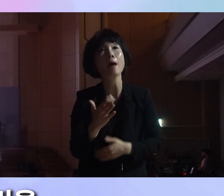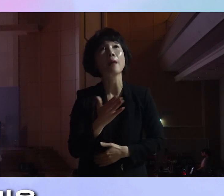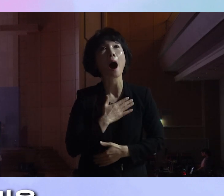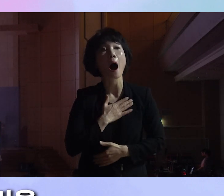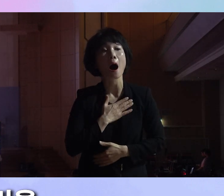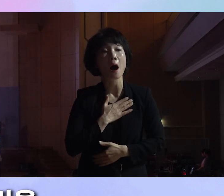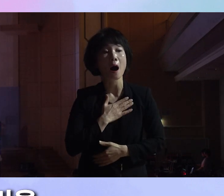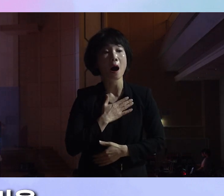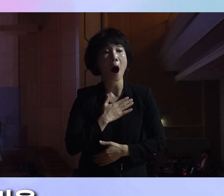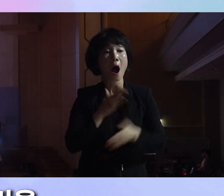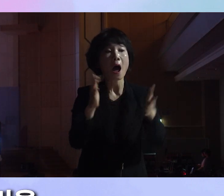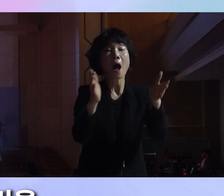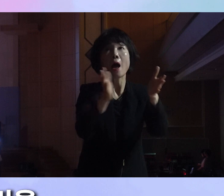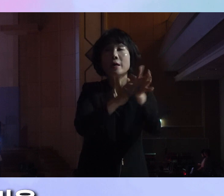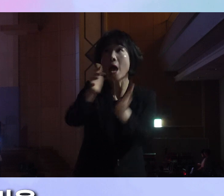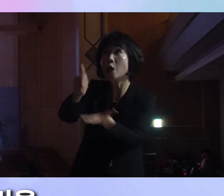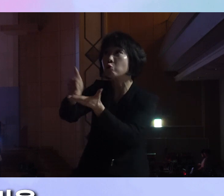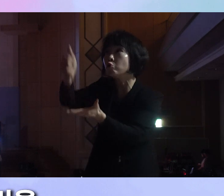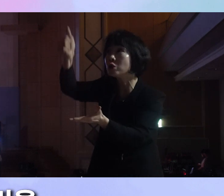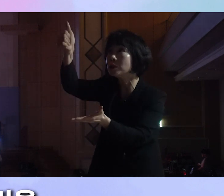있었네